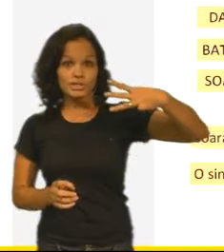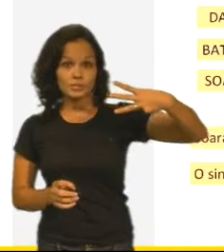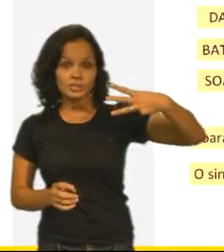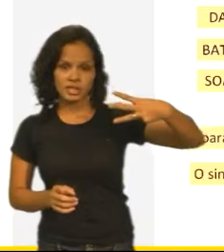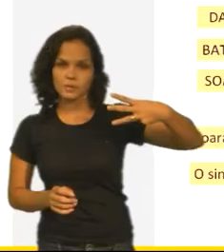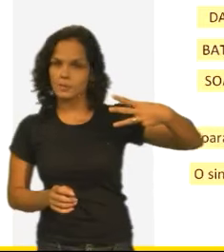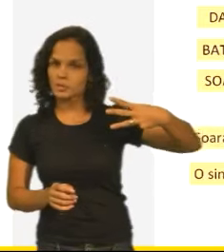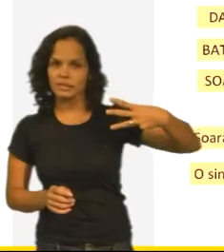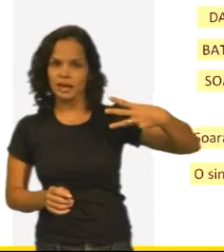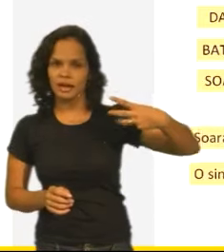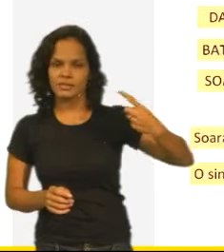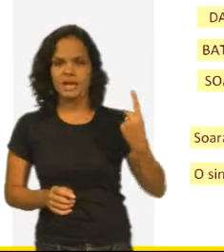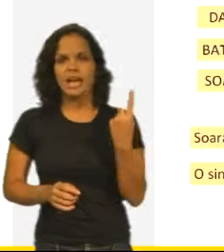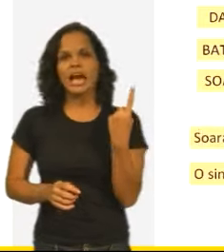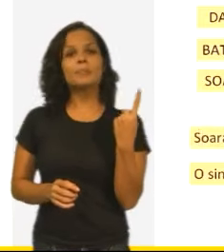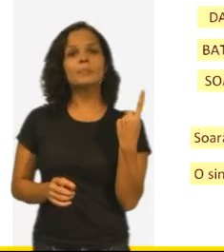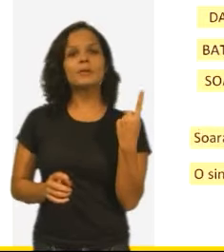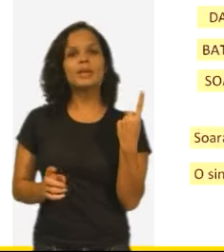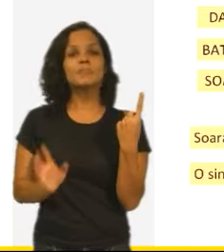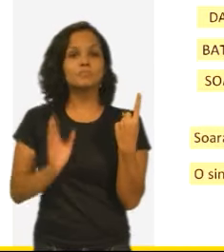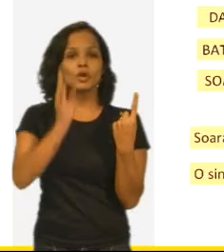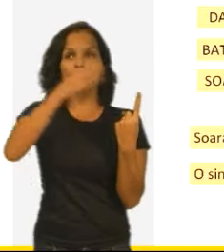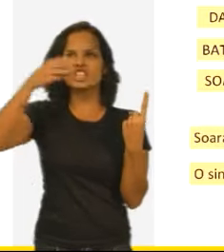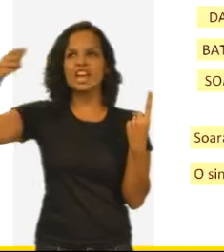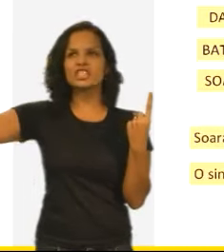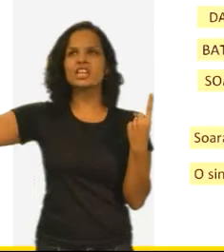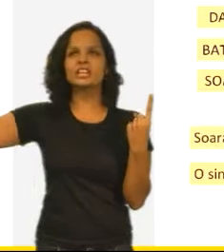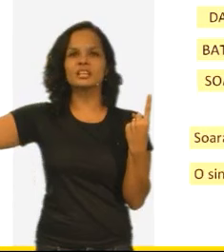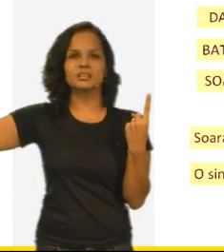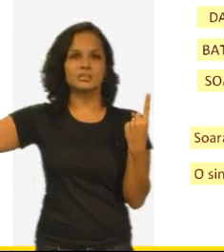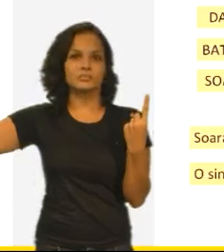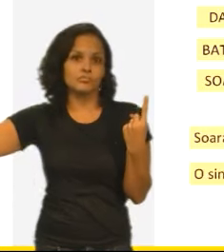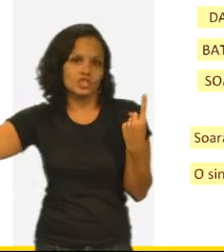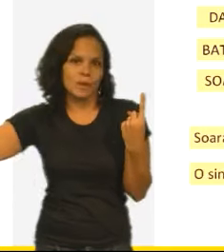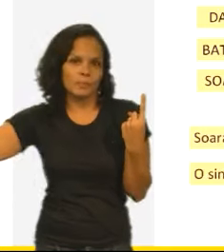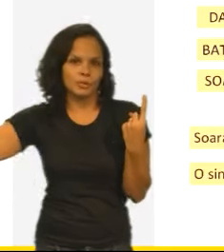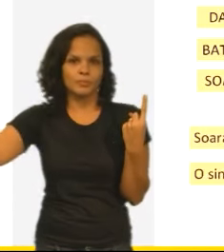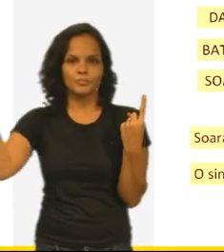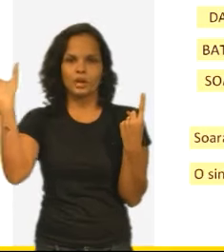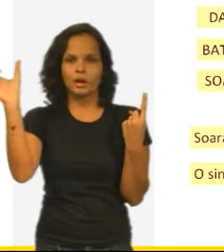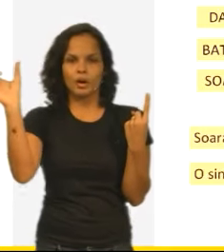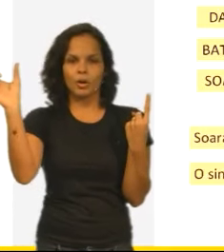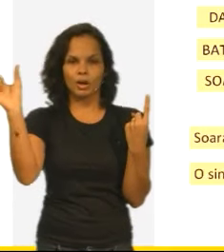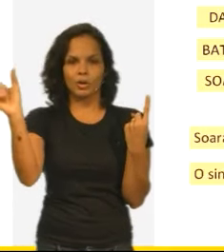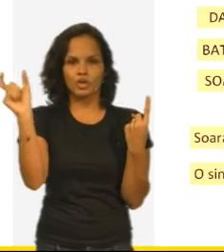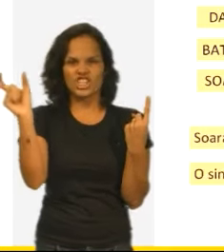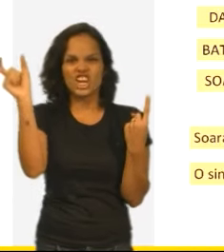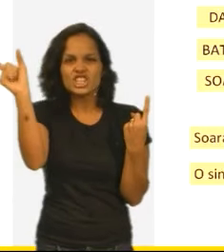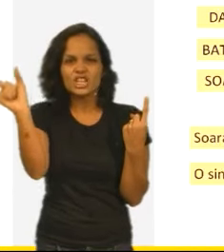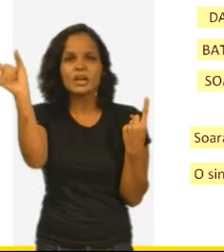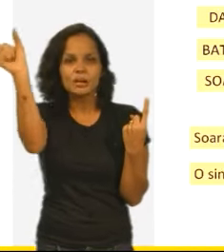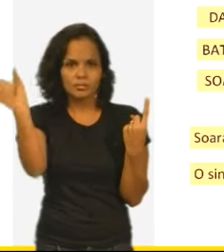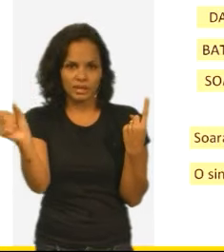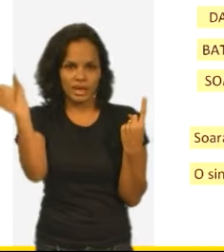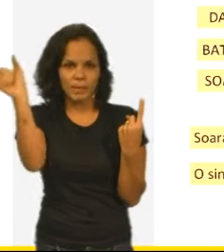temos 3 possibilidades. A primeira, hoje é dia 15 de abril. Ora, hoje é dia, tem a